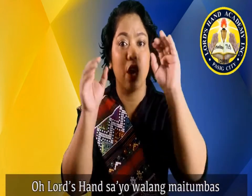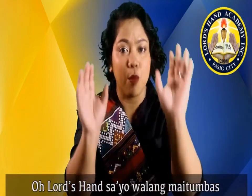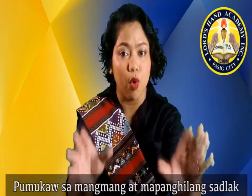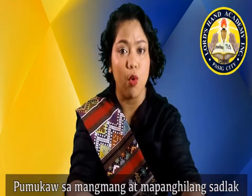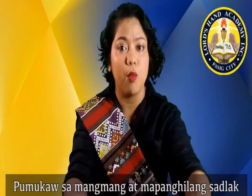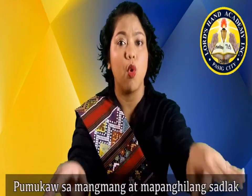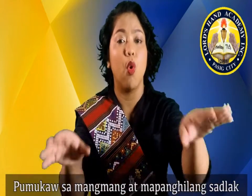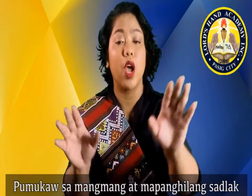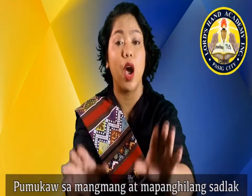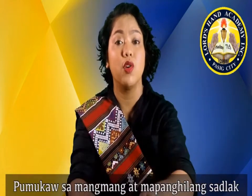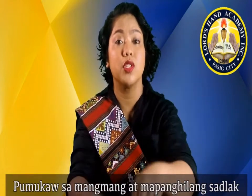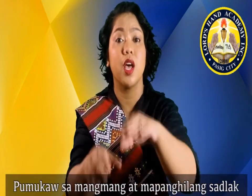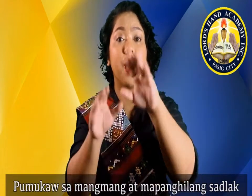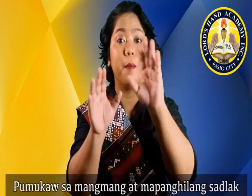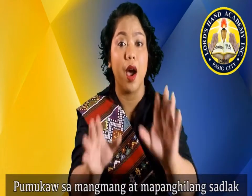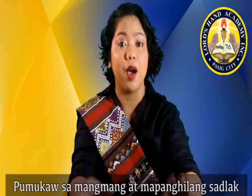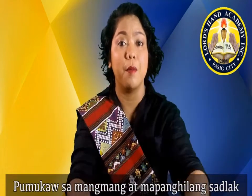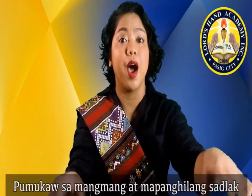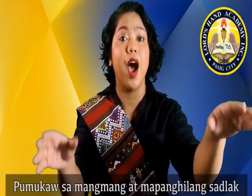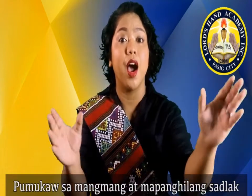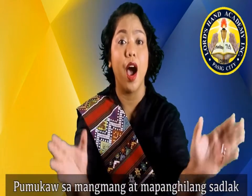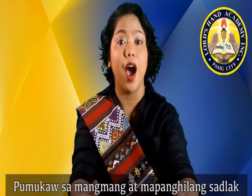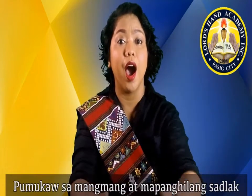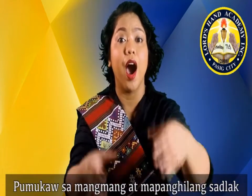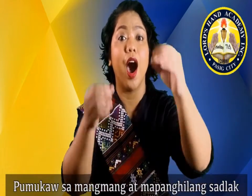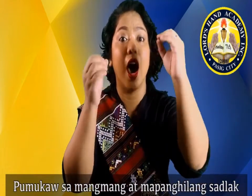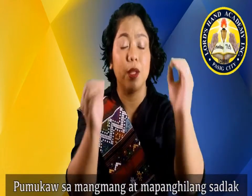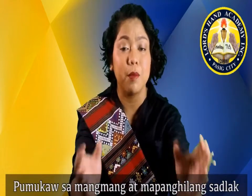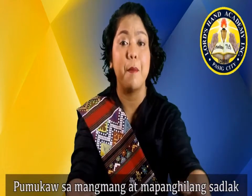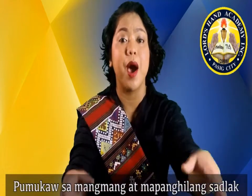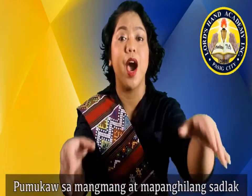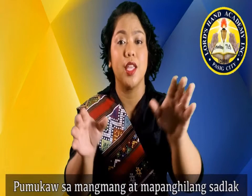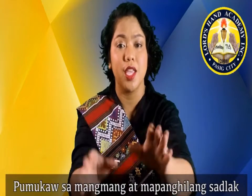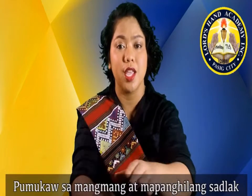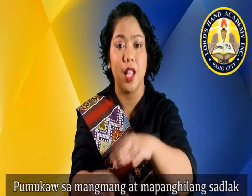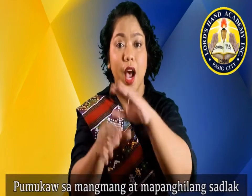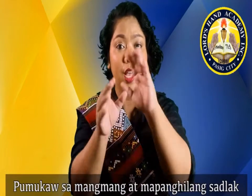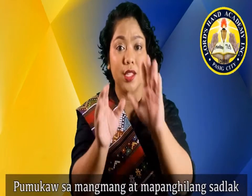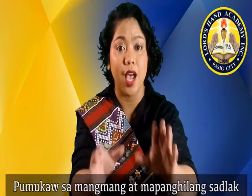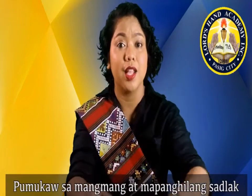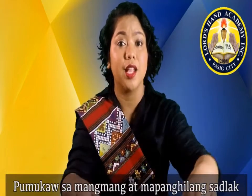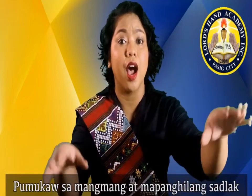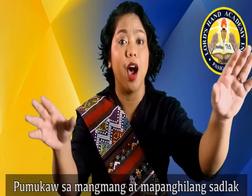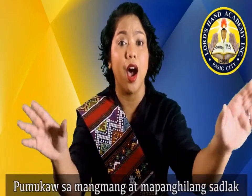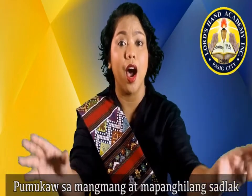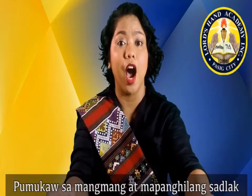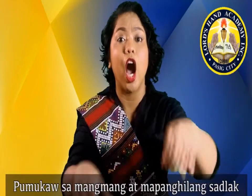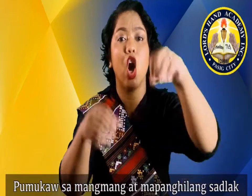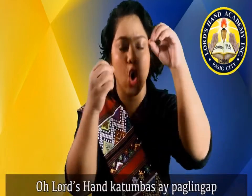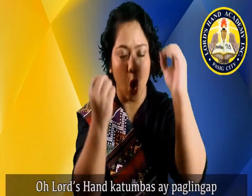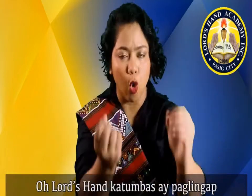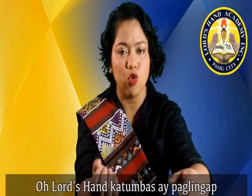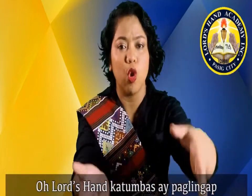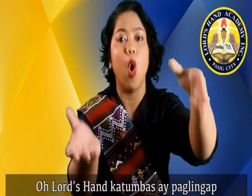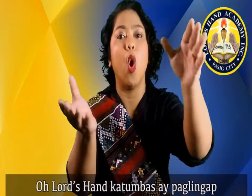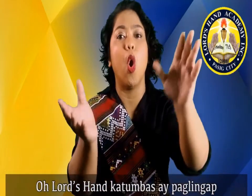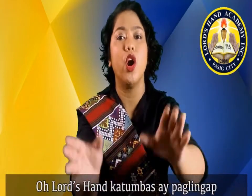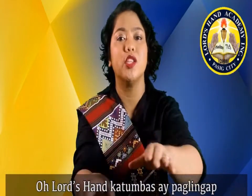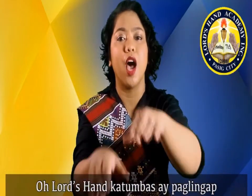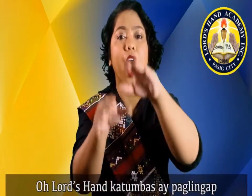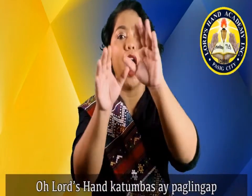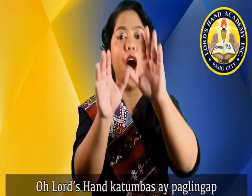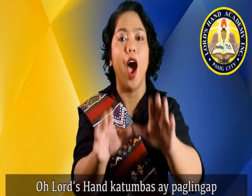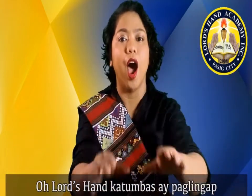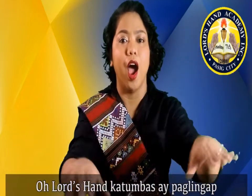maitumbas. Pumukaw sa mangmanga at mapanghilang sadlak. O